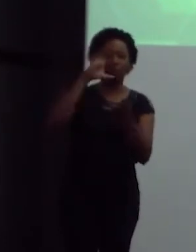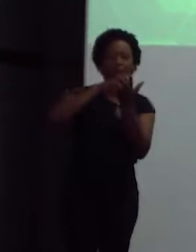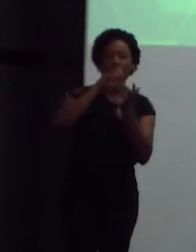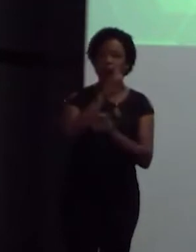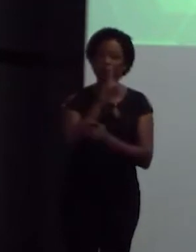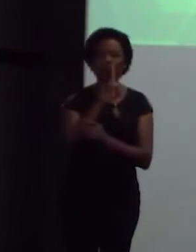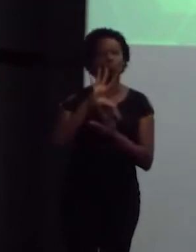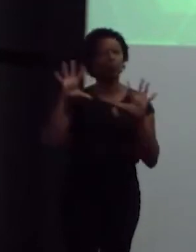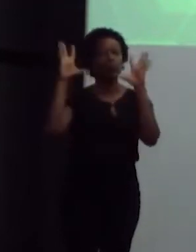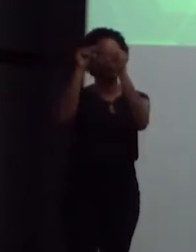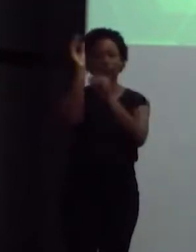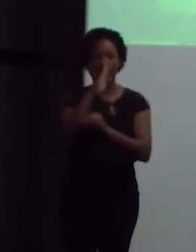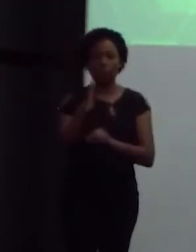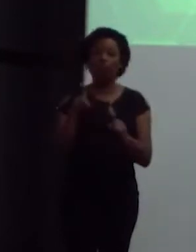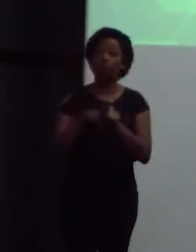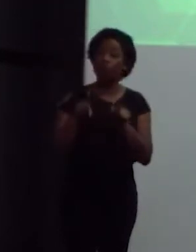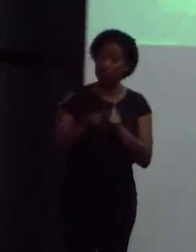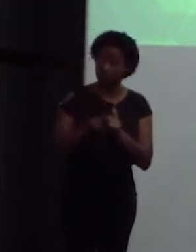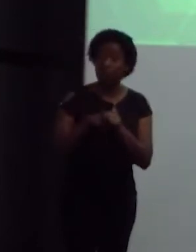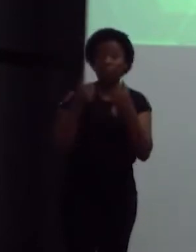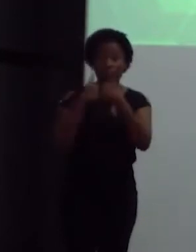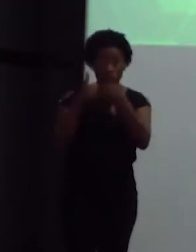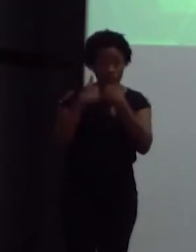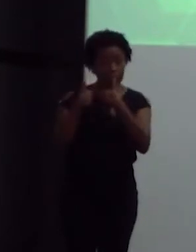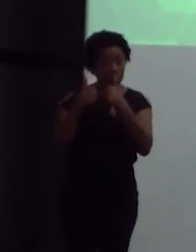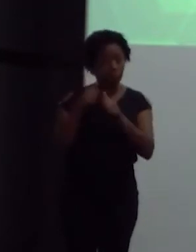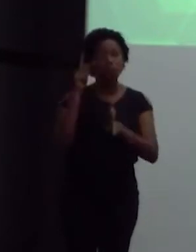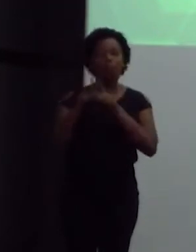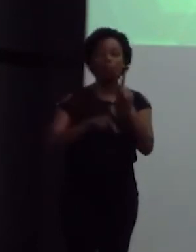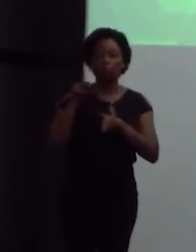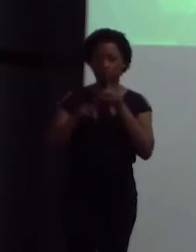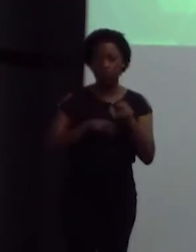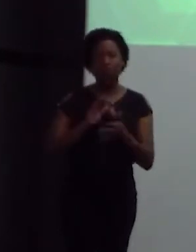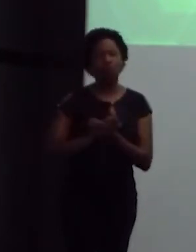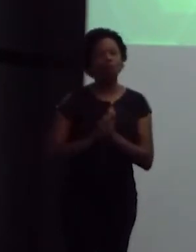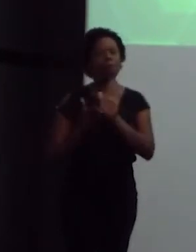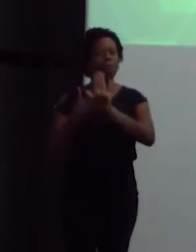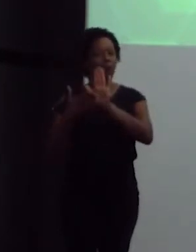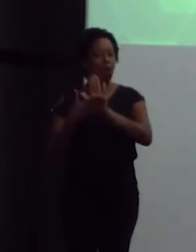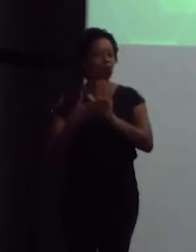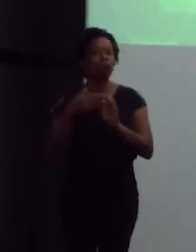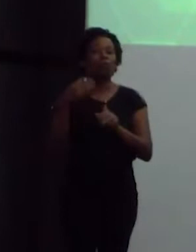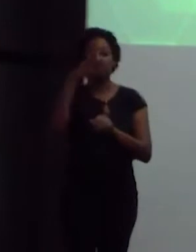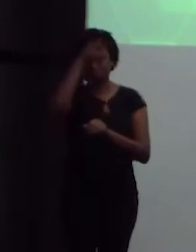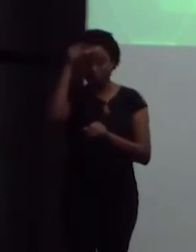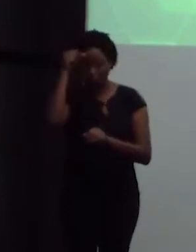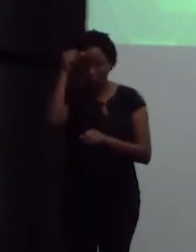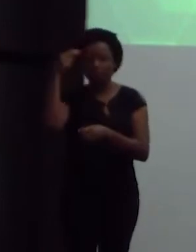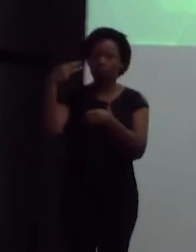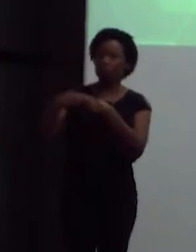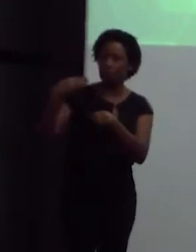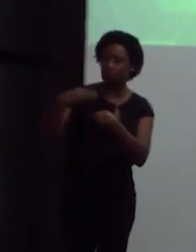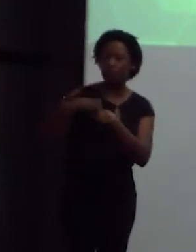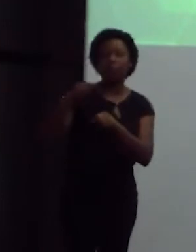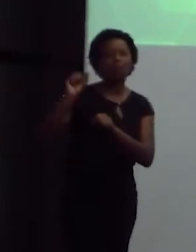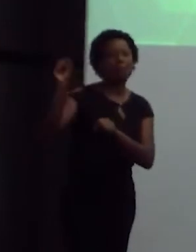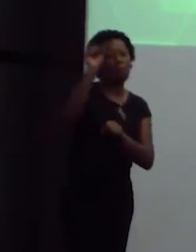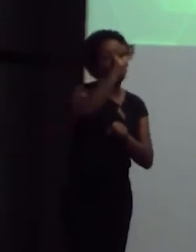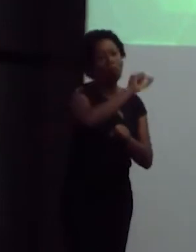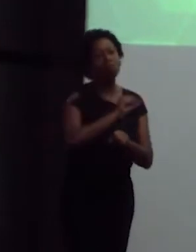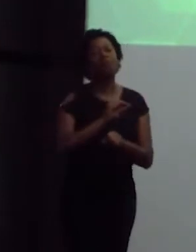transporte público. Então, a gente começa a inserir nas pautas das prefeituras uma oportunidade de transição